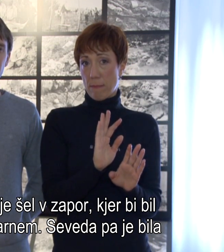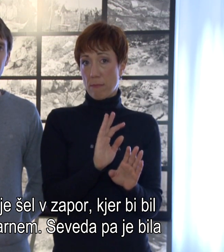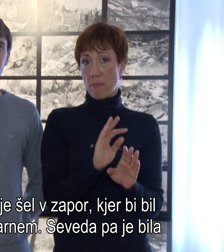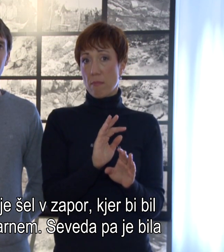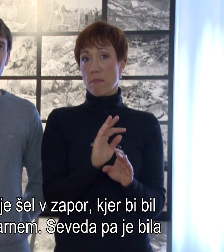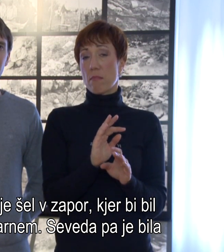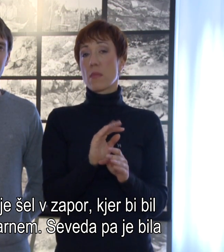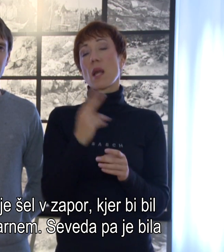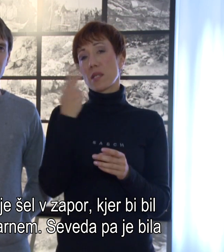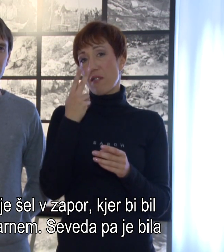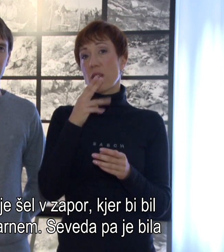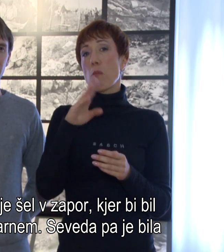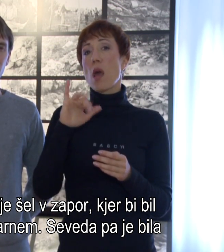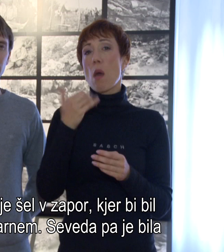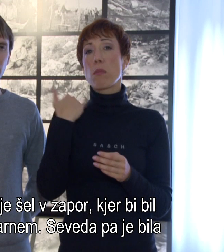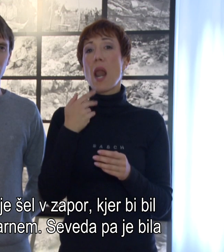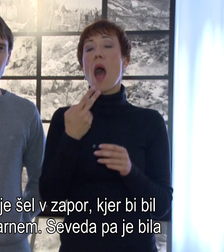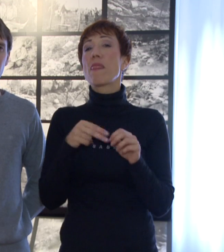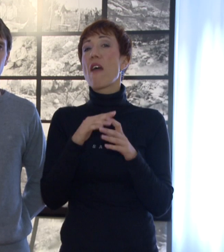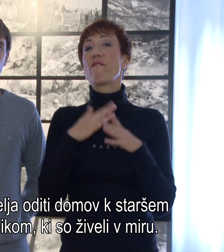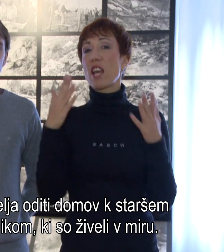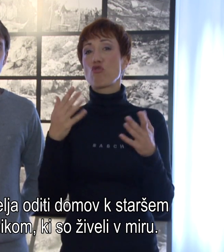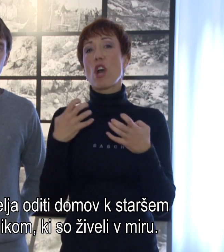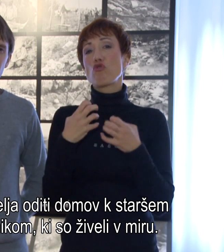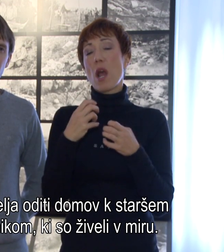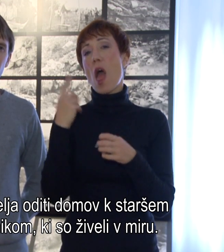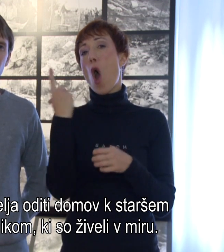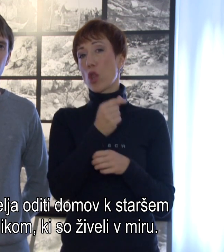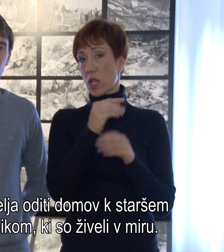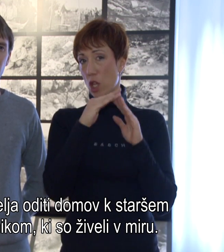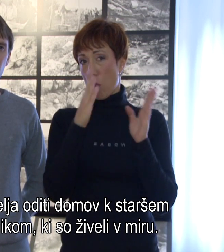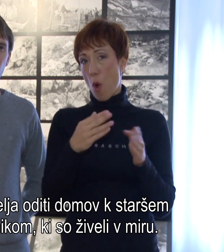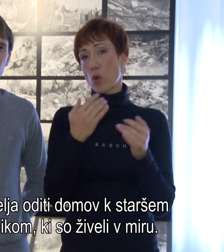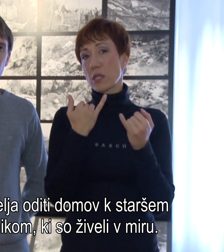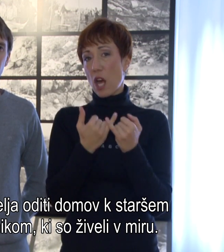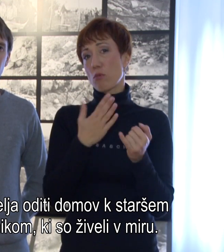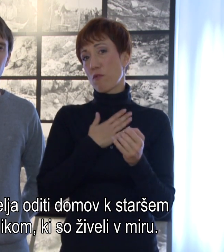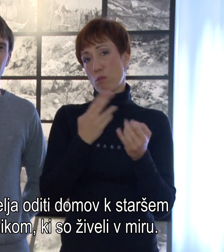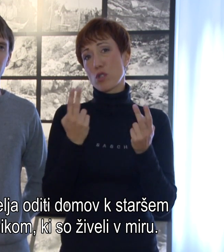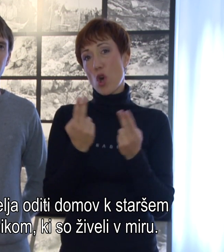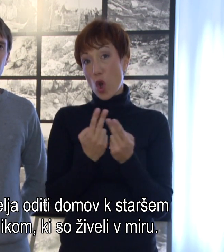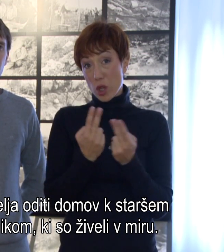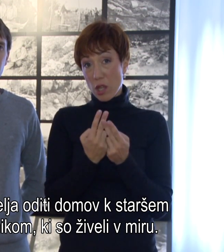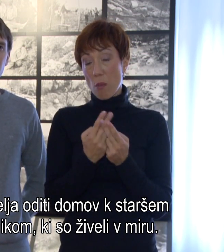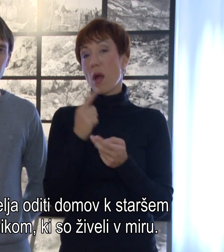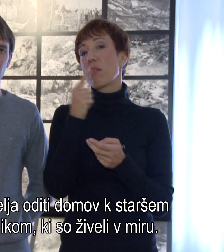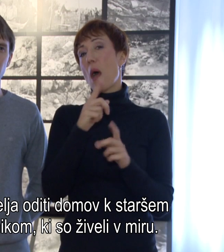Seveda pa je bila največja želja oditi domov k staršem, k svojim sorodnikom in tam živeti mirno življenje.